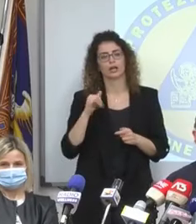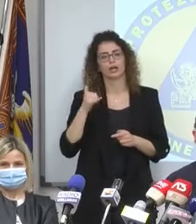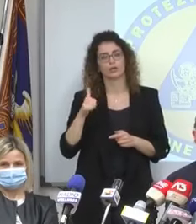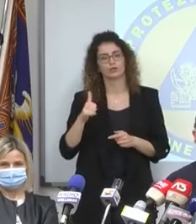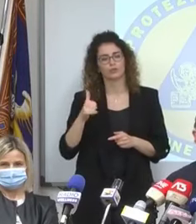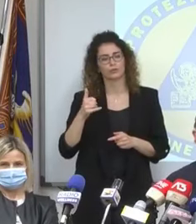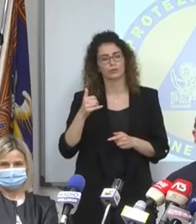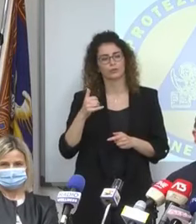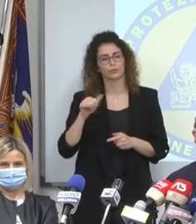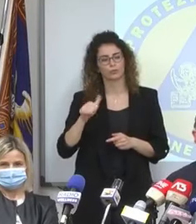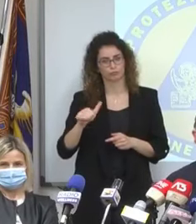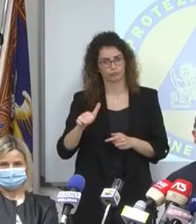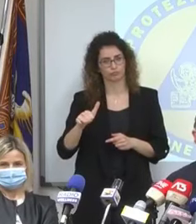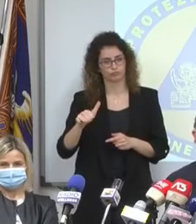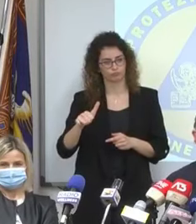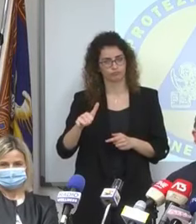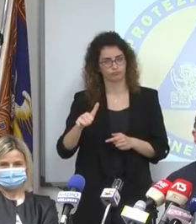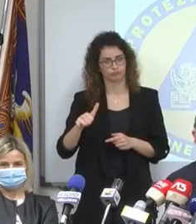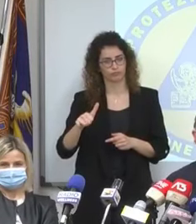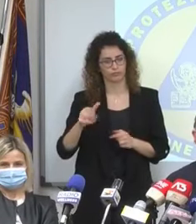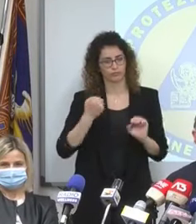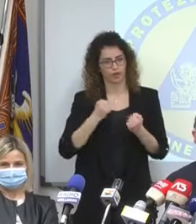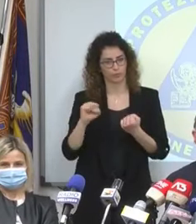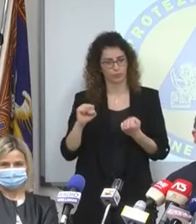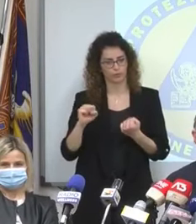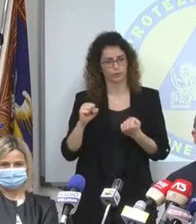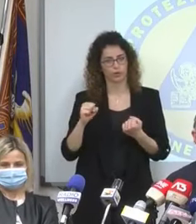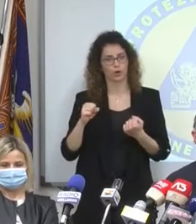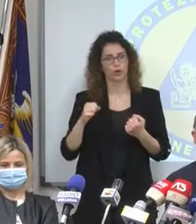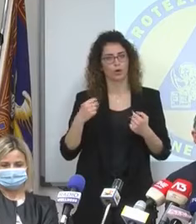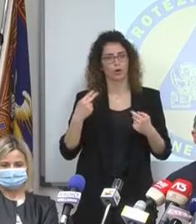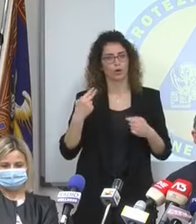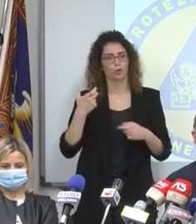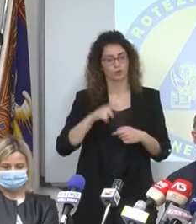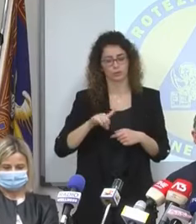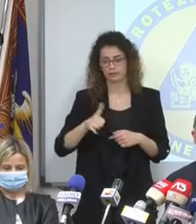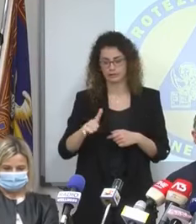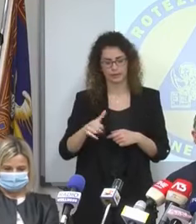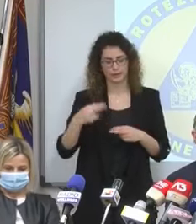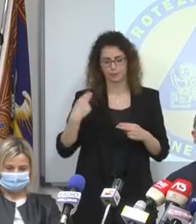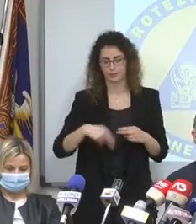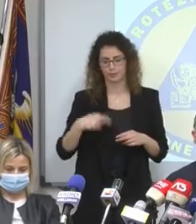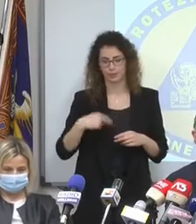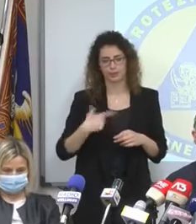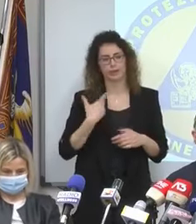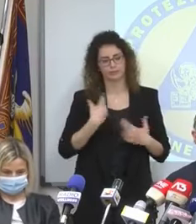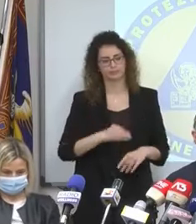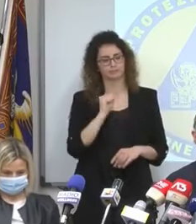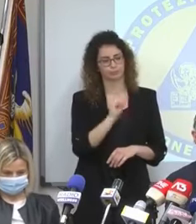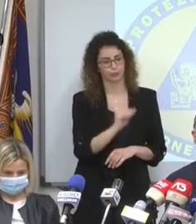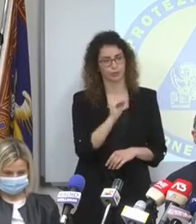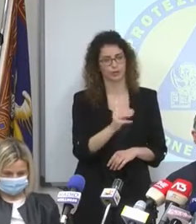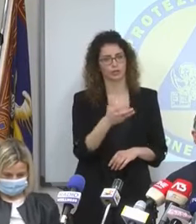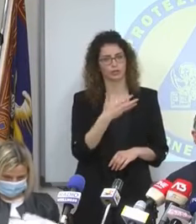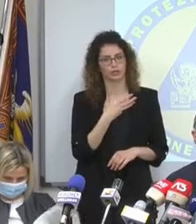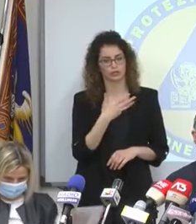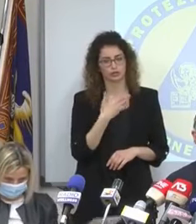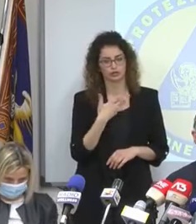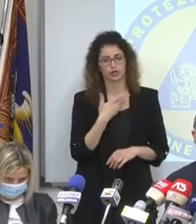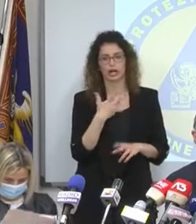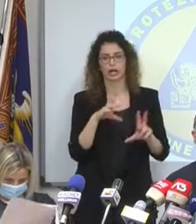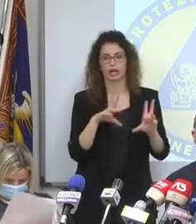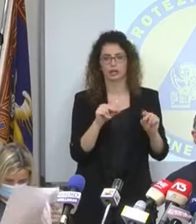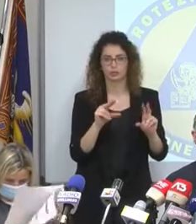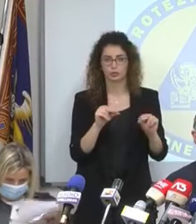centralino, che sarebbe stato, perché comunque non si riesce neanche con il centralino. Allora la domanda era se c'era qualche